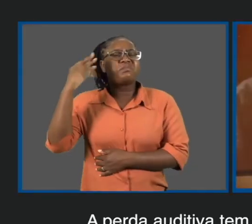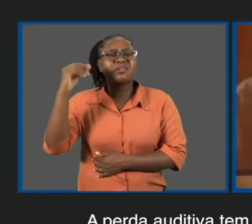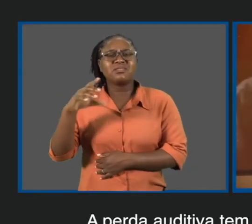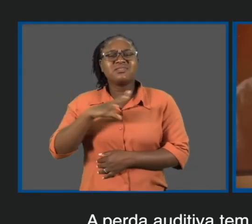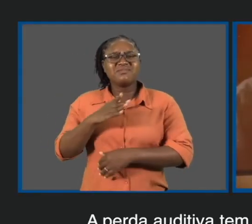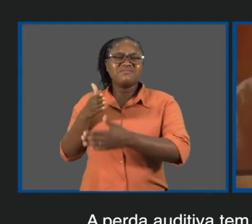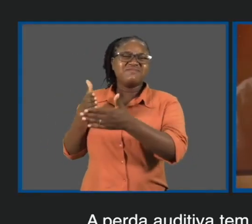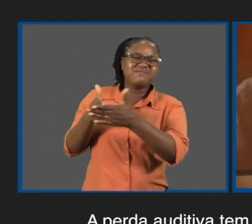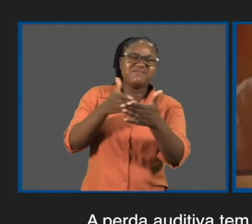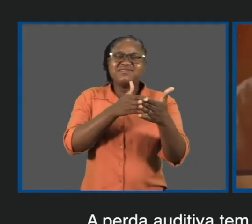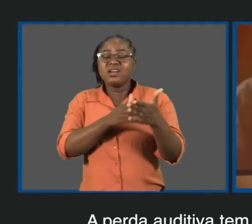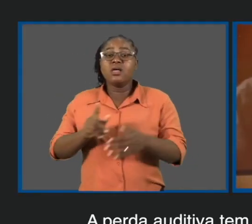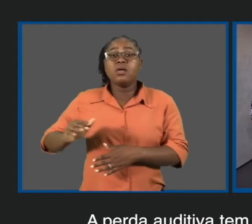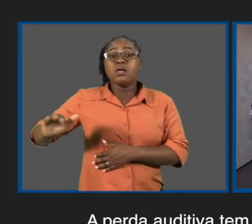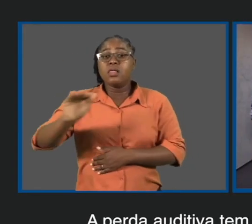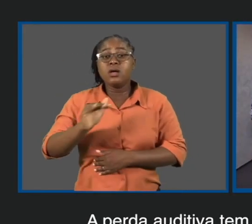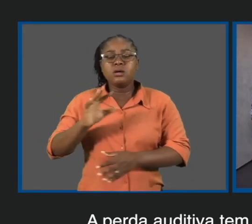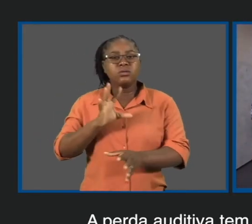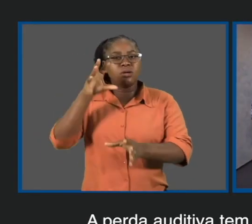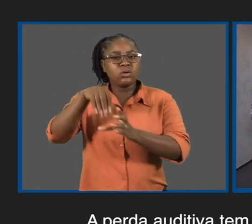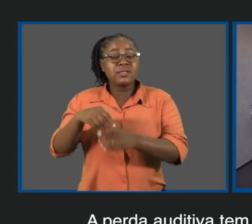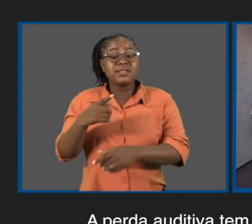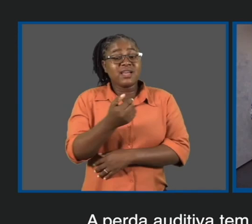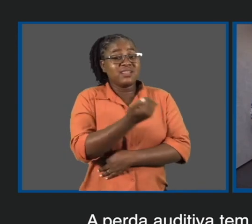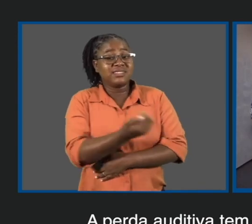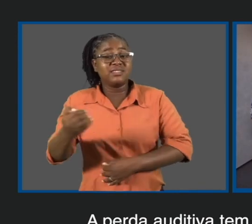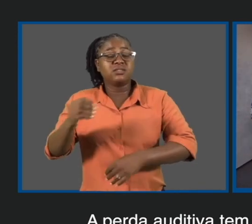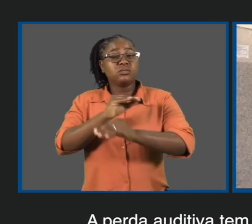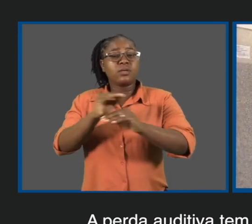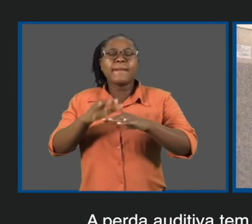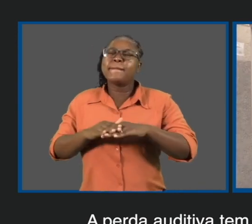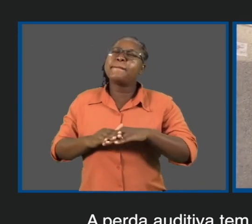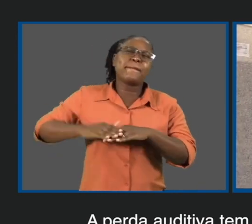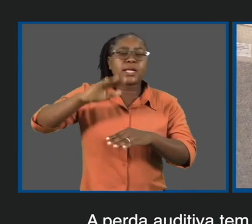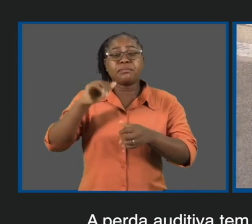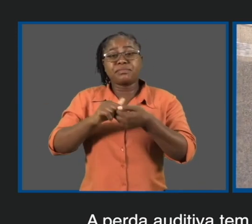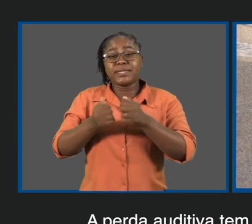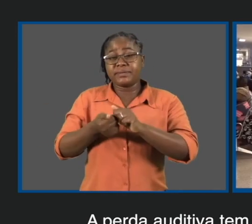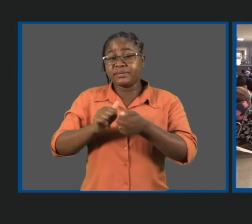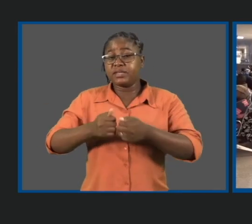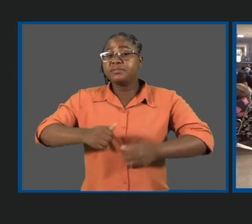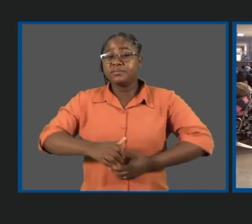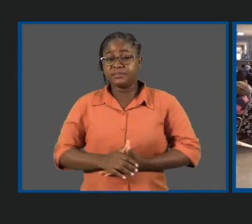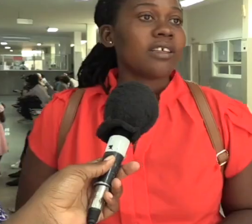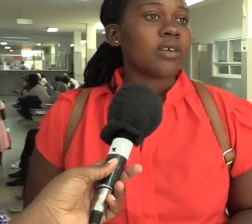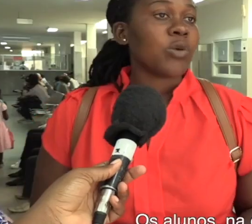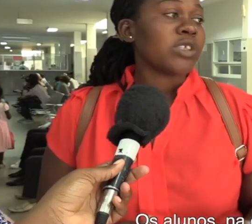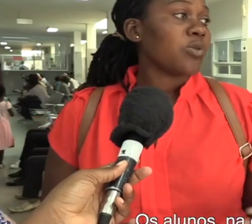perda auditiva tem condicionado a inclusão social das crianças, e a educação é a área mais crítica.